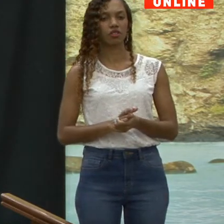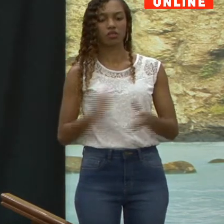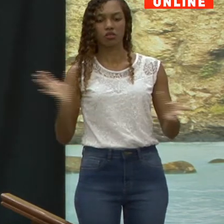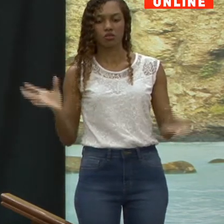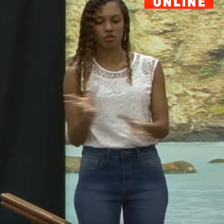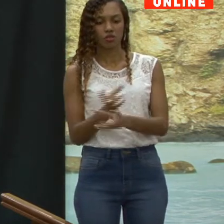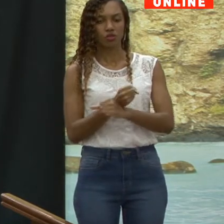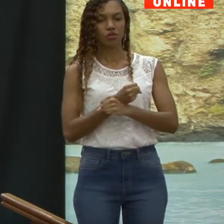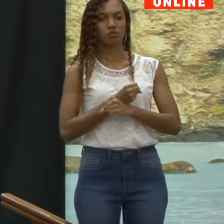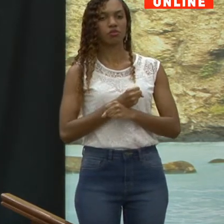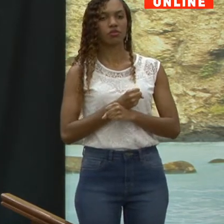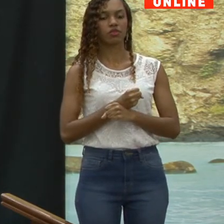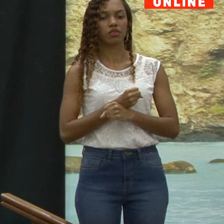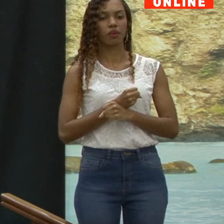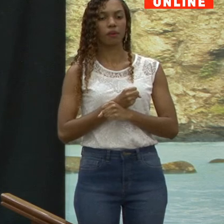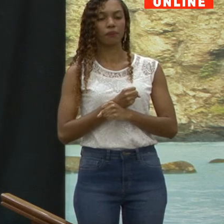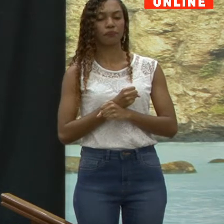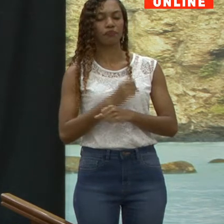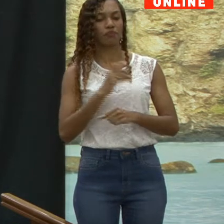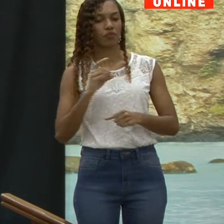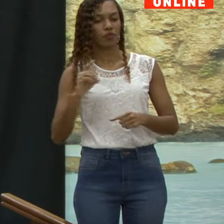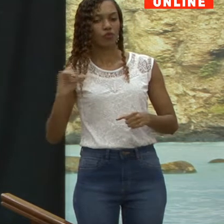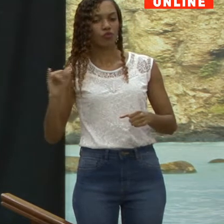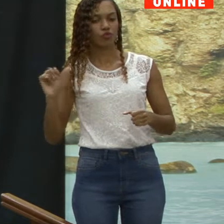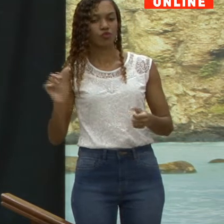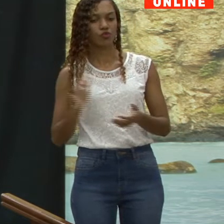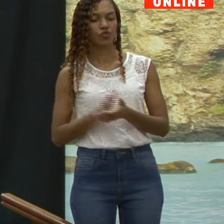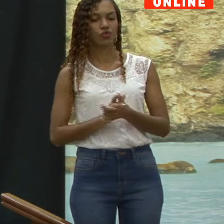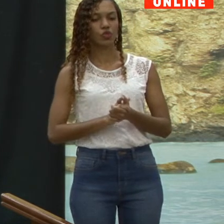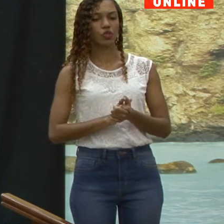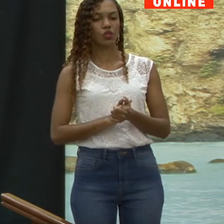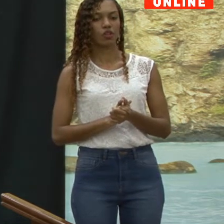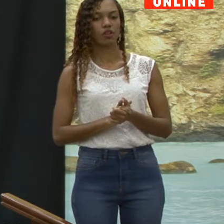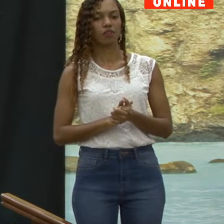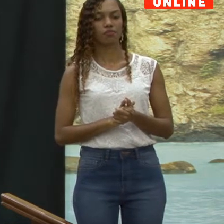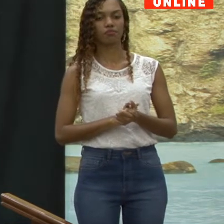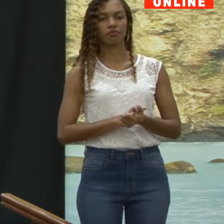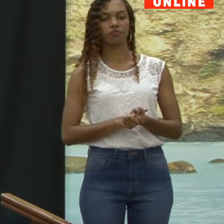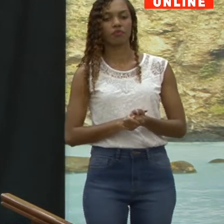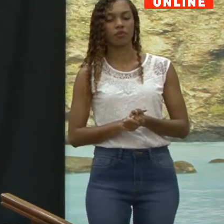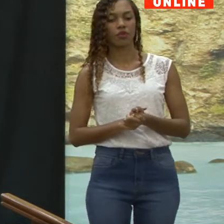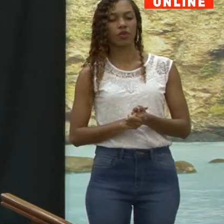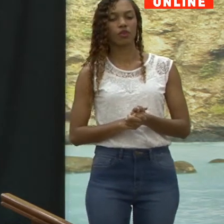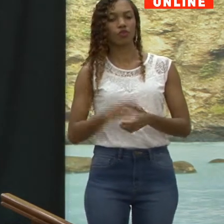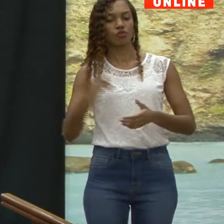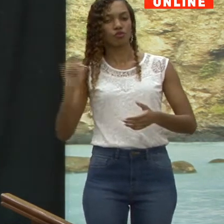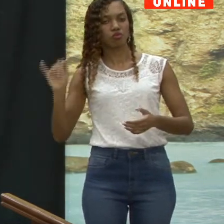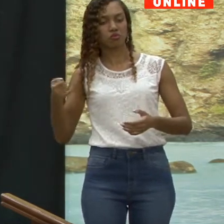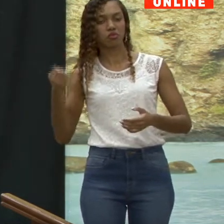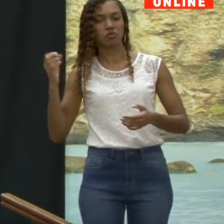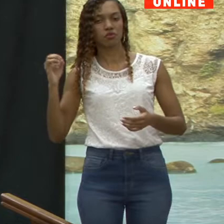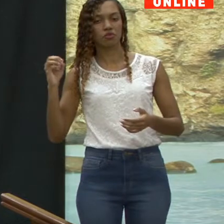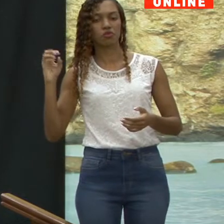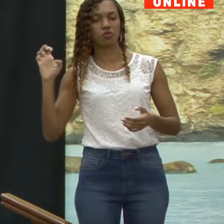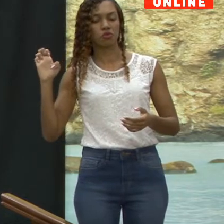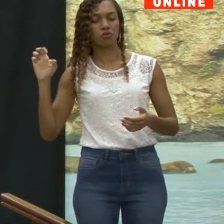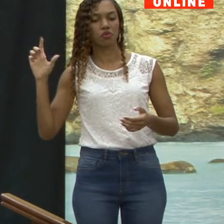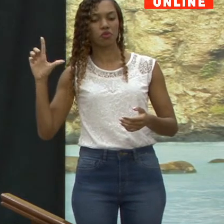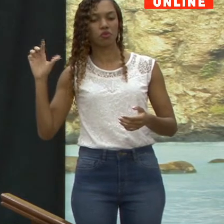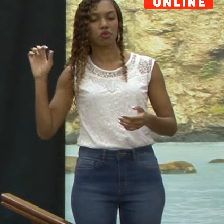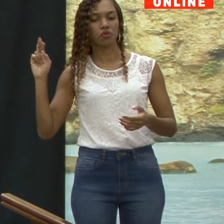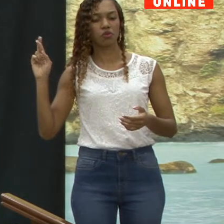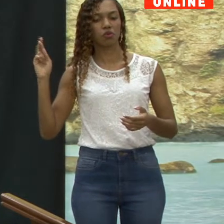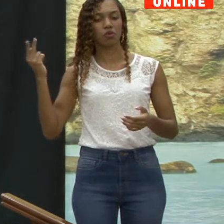ele precisava agachar um pouco, no outro dia ele quase que tinha que ficar de joelhos, outro dia ele teve que deitar